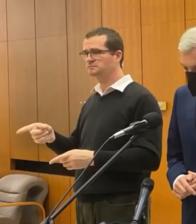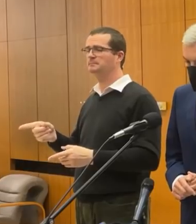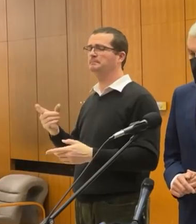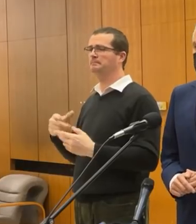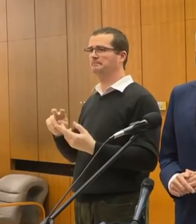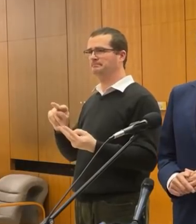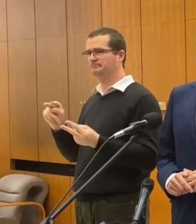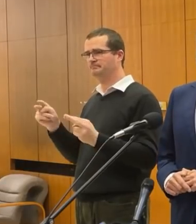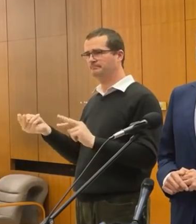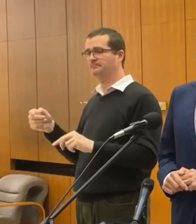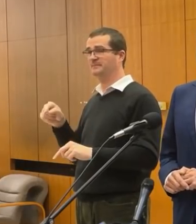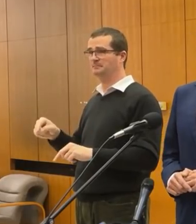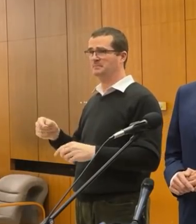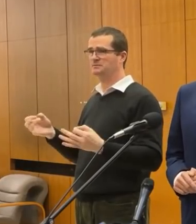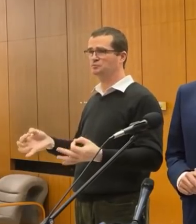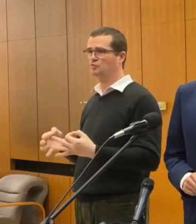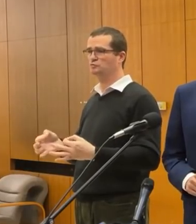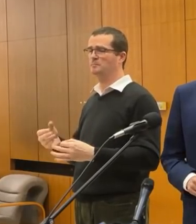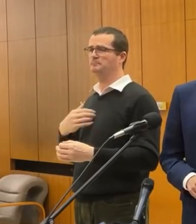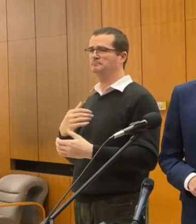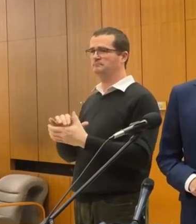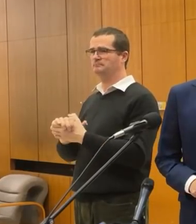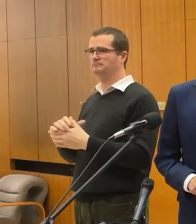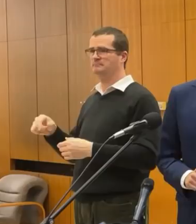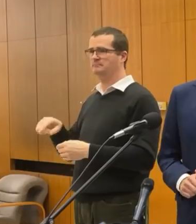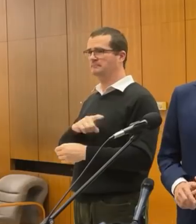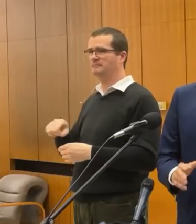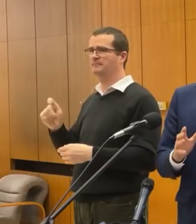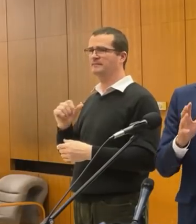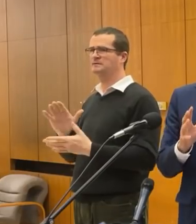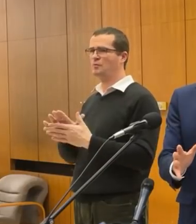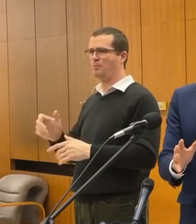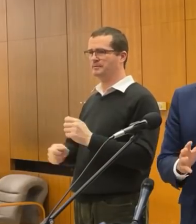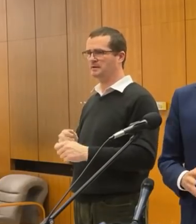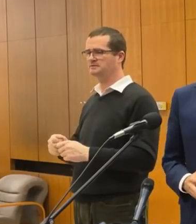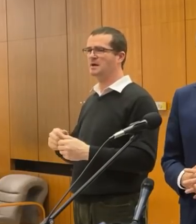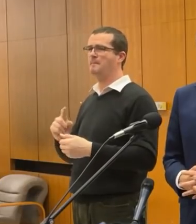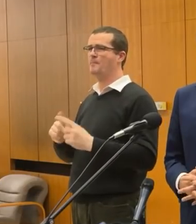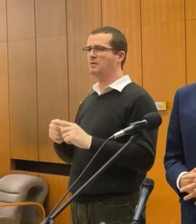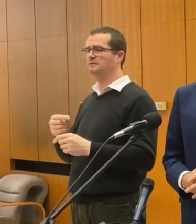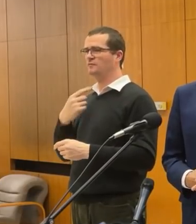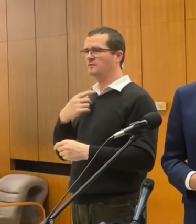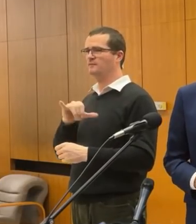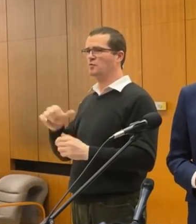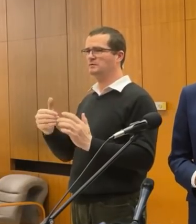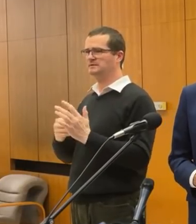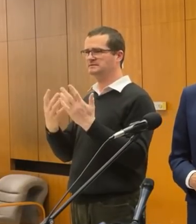sa premieňa týmto spôsobom na spojenectvo aj operačného charakteru. Ešte raz, politicky to hovoríme od